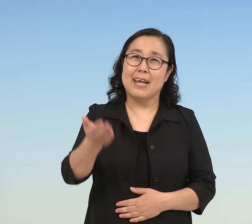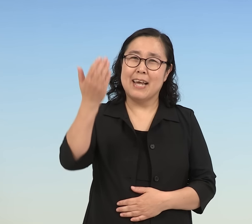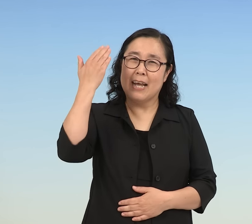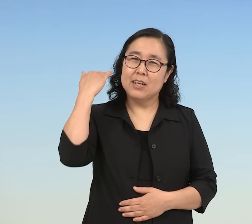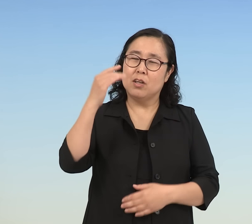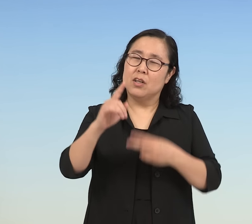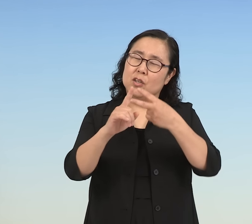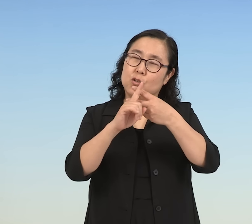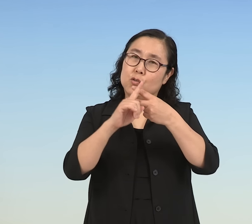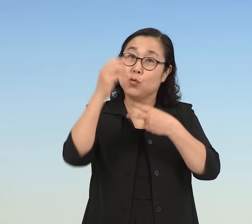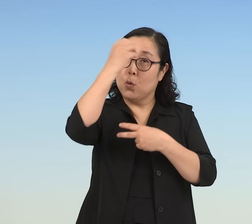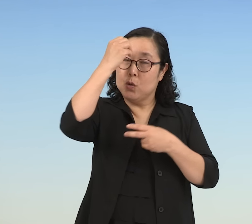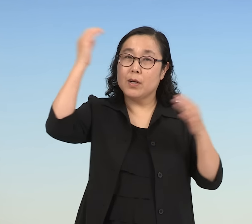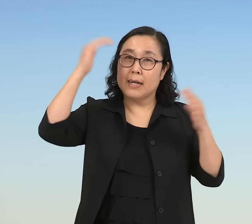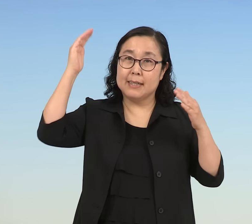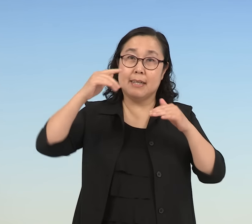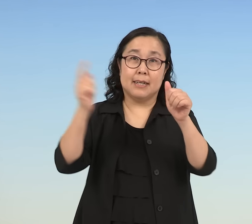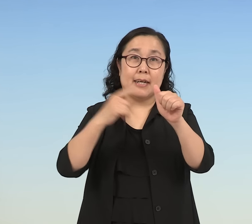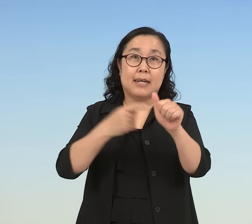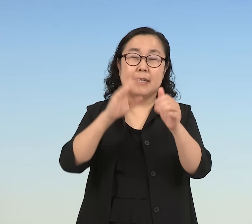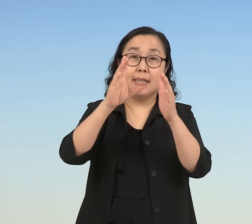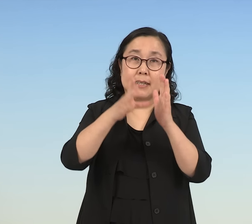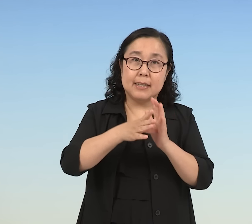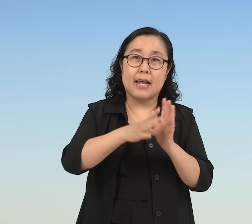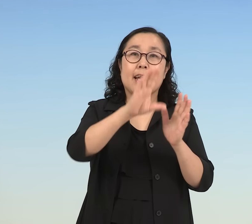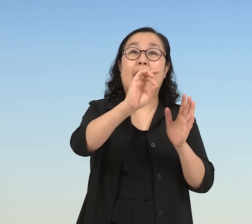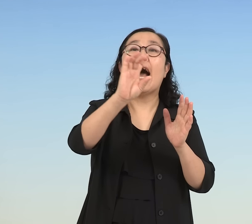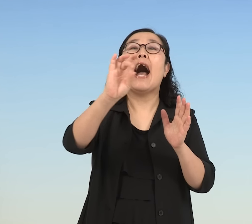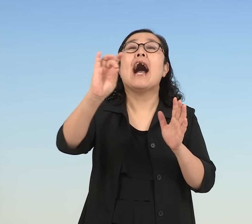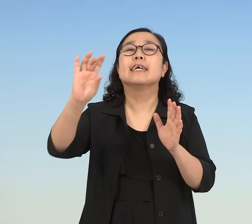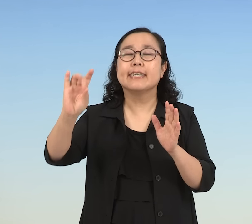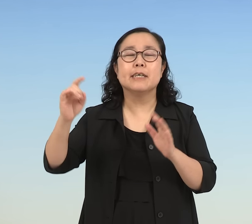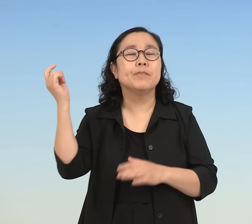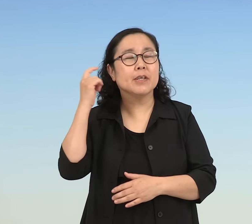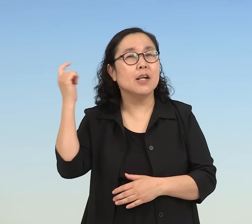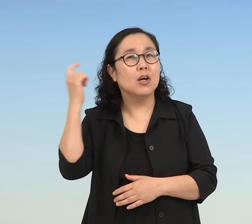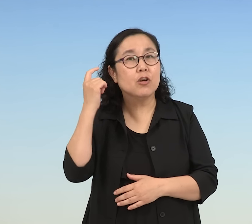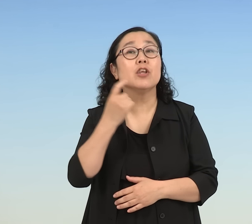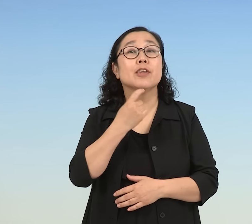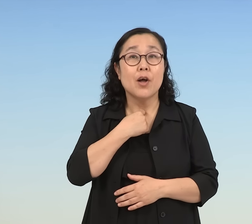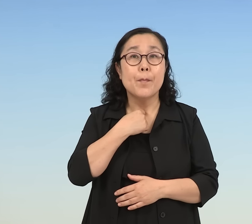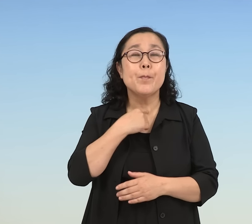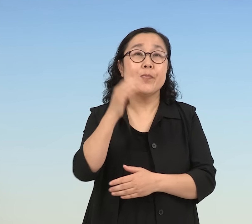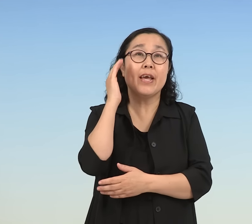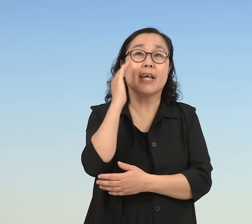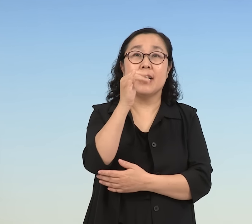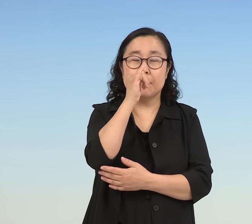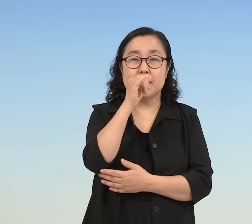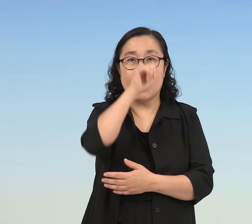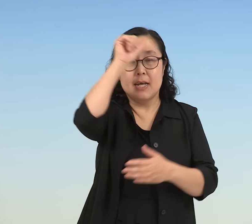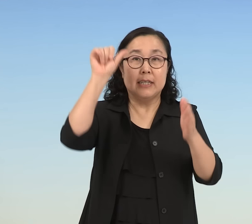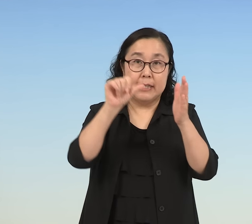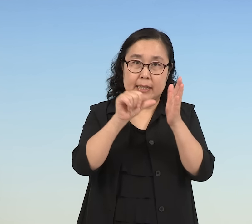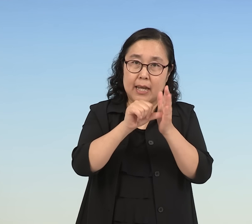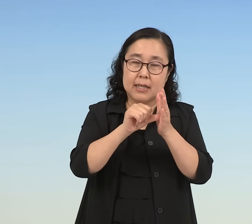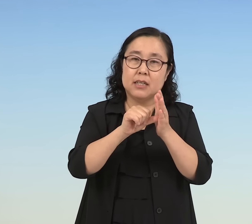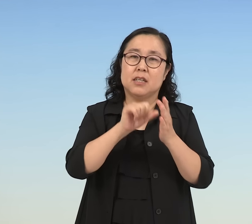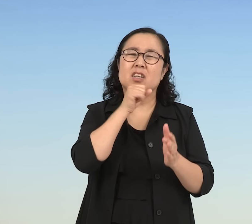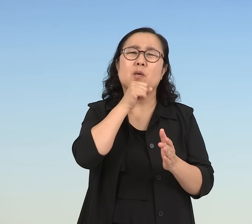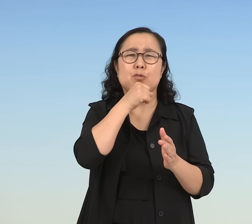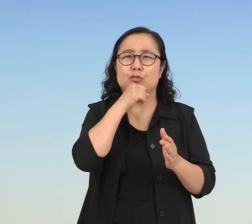제가 예전에 중고등학생들을 지도할 때 그 아이들에게 종종 그 들려줬던 이야기 중에 하나가 뭐냐 하면 인생은